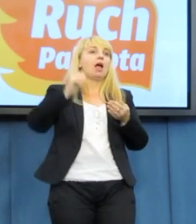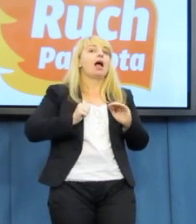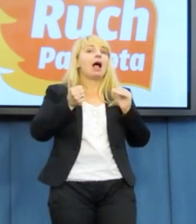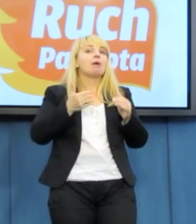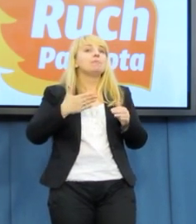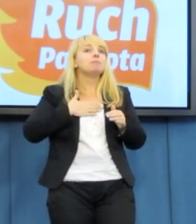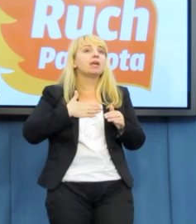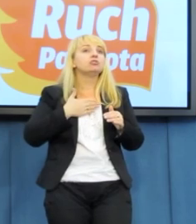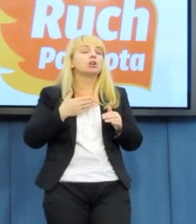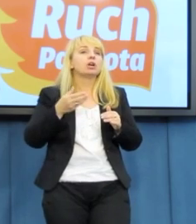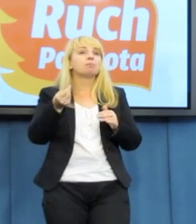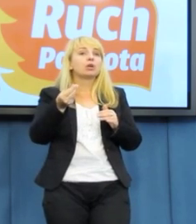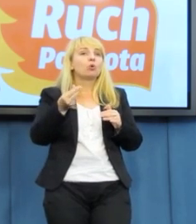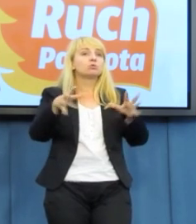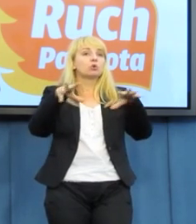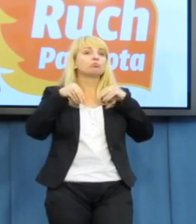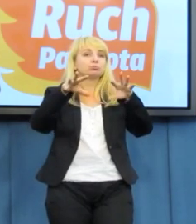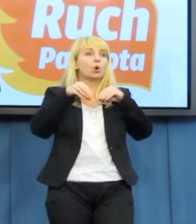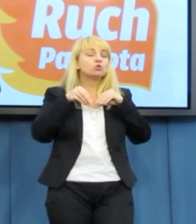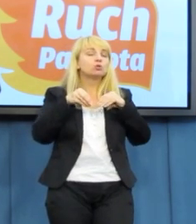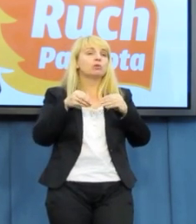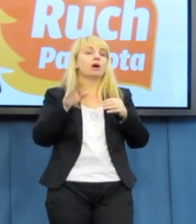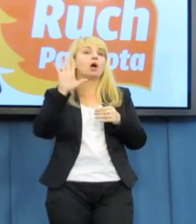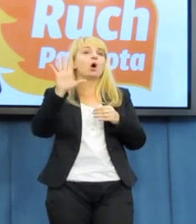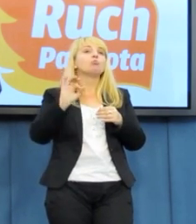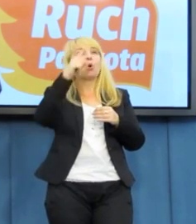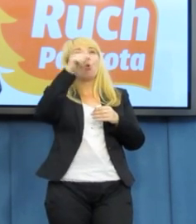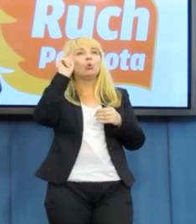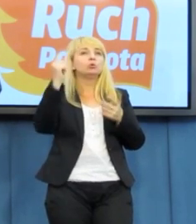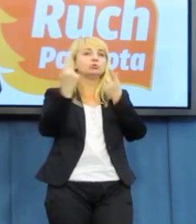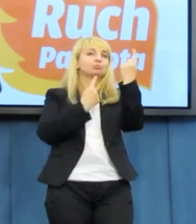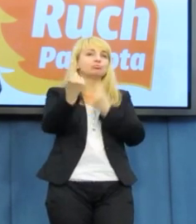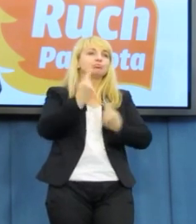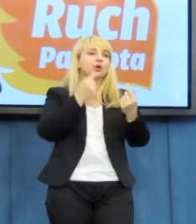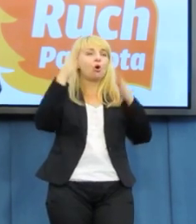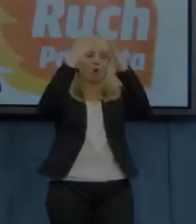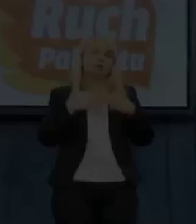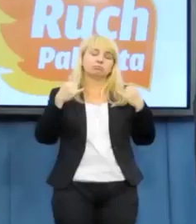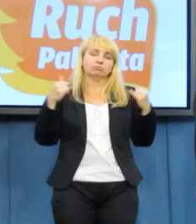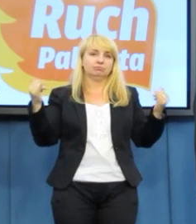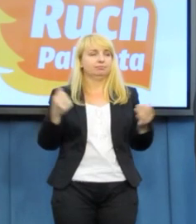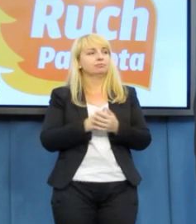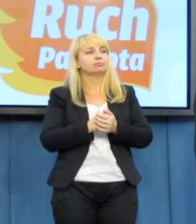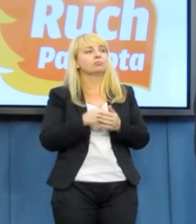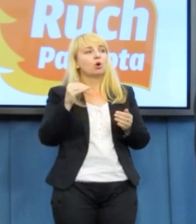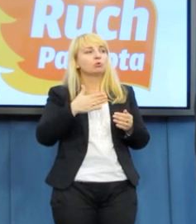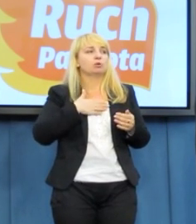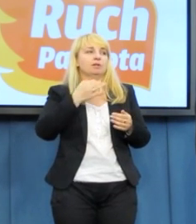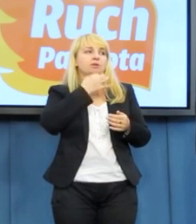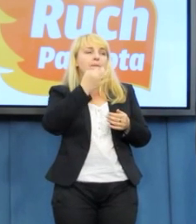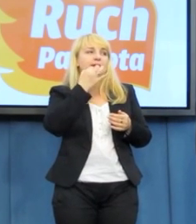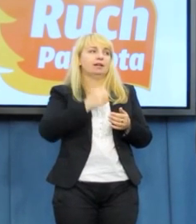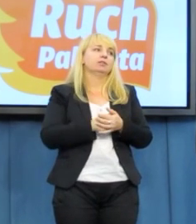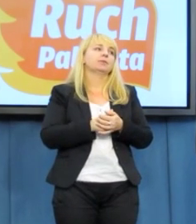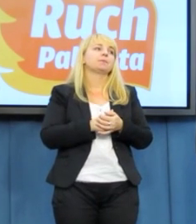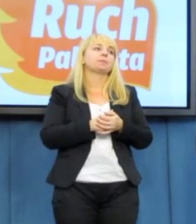sobie po prostu dobrobyt ponad głowami wiernych, mając taki układ inny z państwem. Dzień dobry, Tomasz Drzewowski,